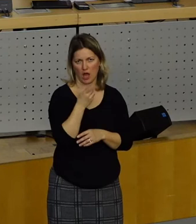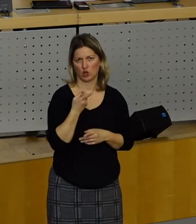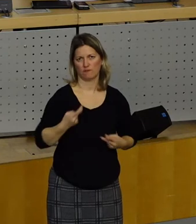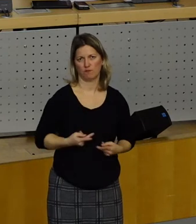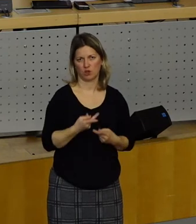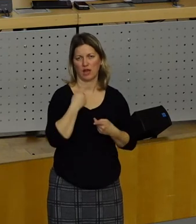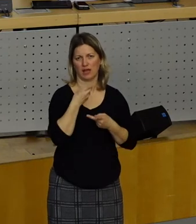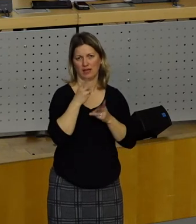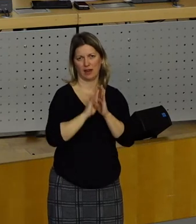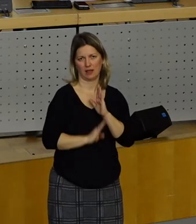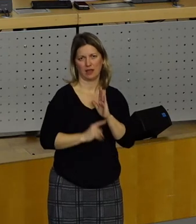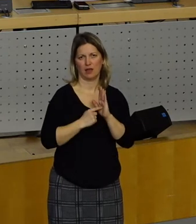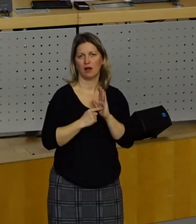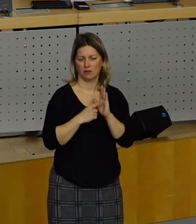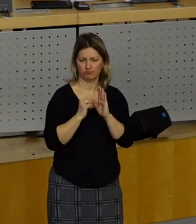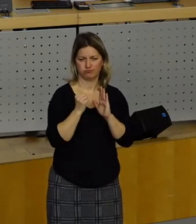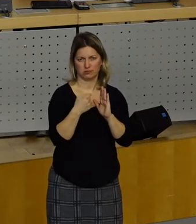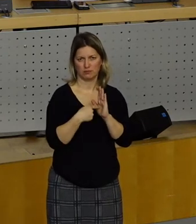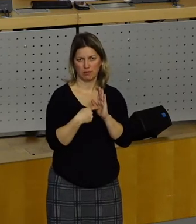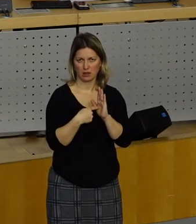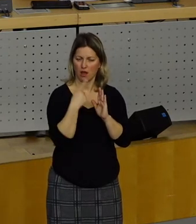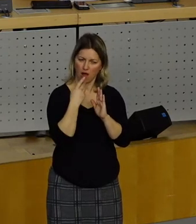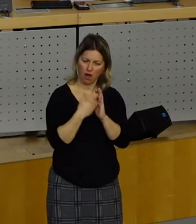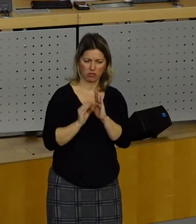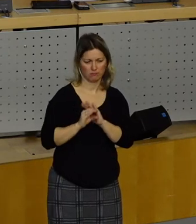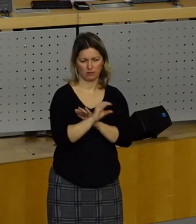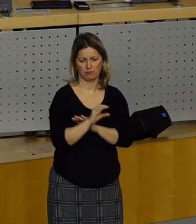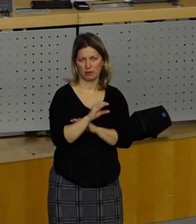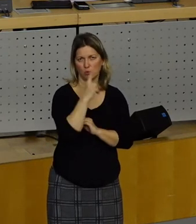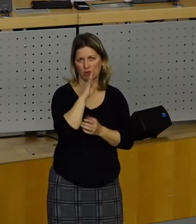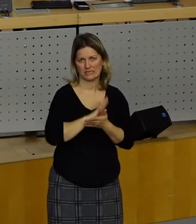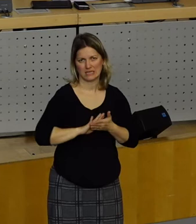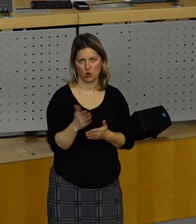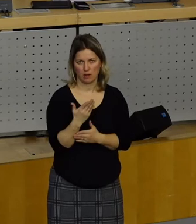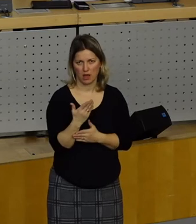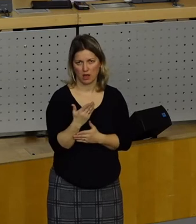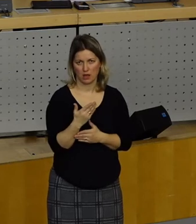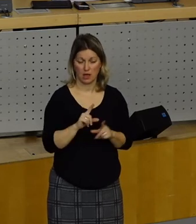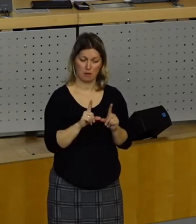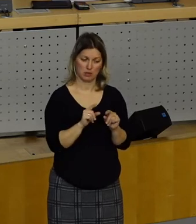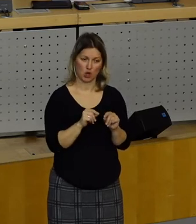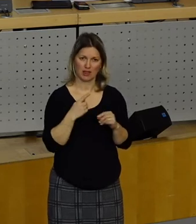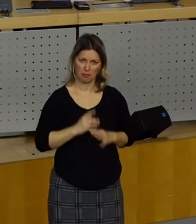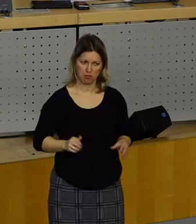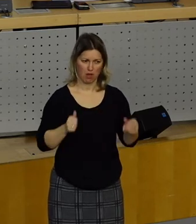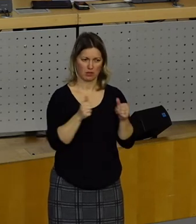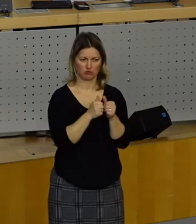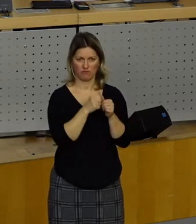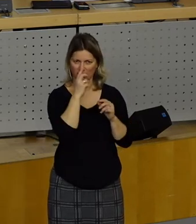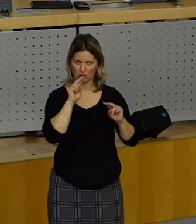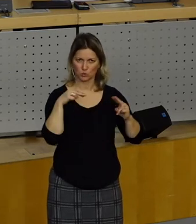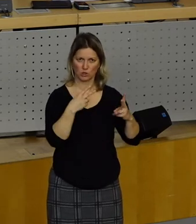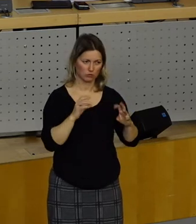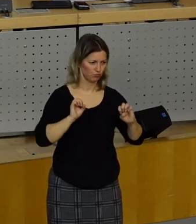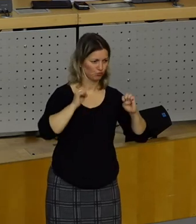so dass das alles sauber geschieht also von daher denken wir schon dass diese wiederbelebung der partnerschaft mit brazzaville eine